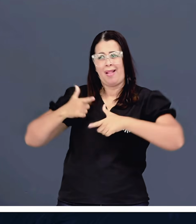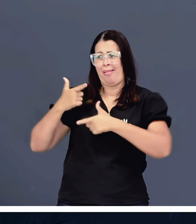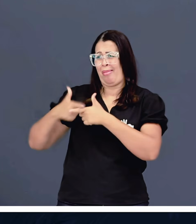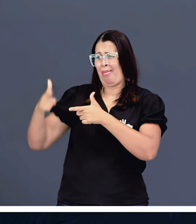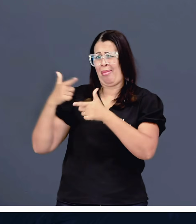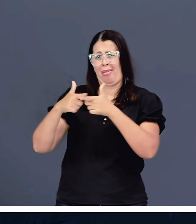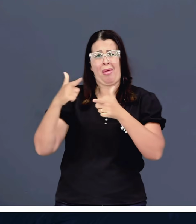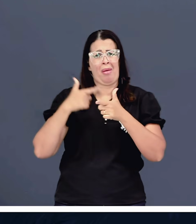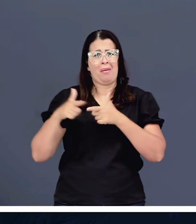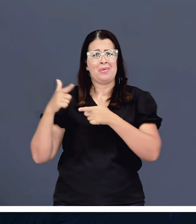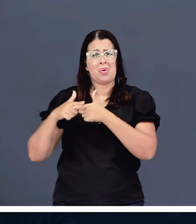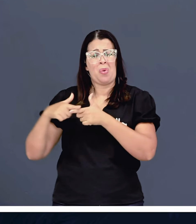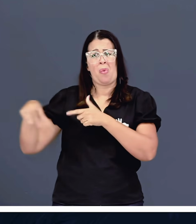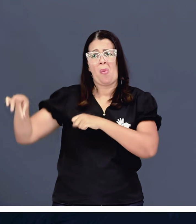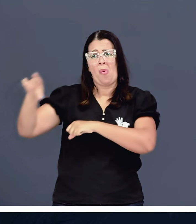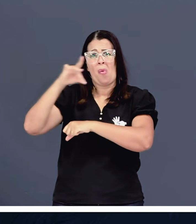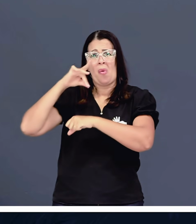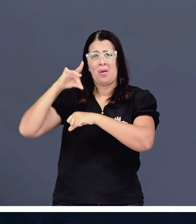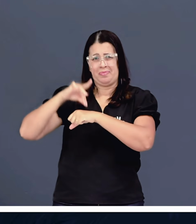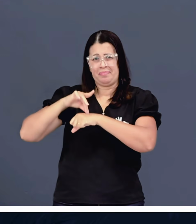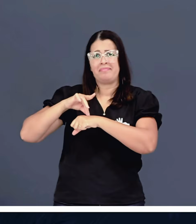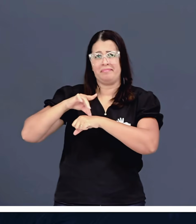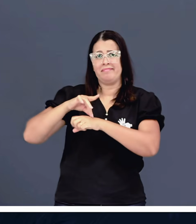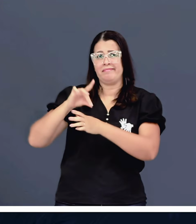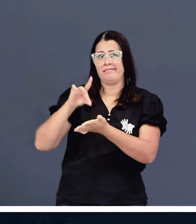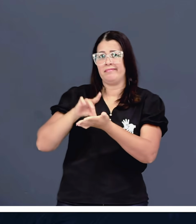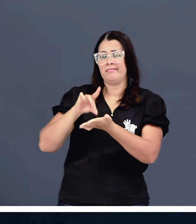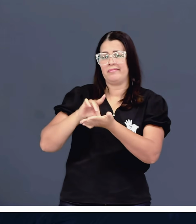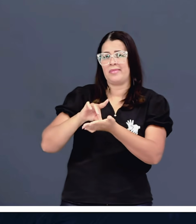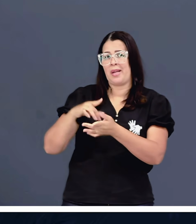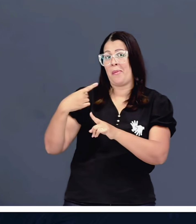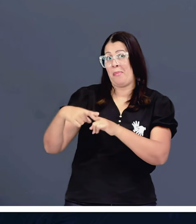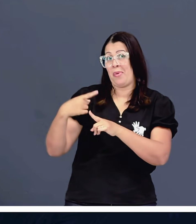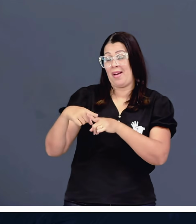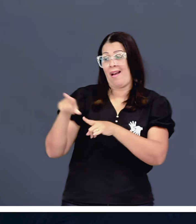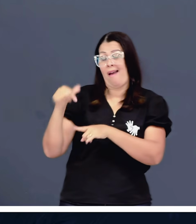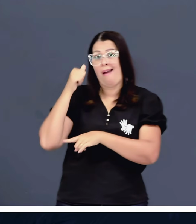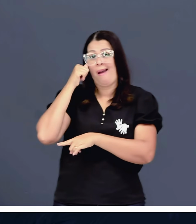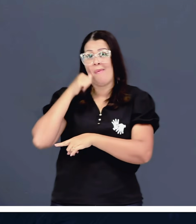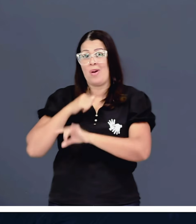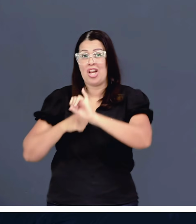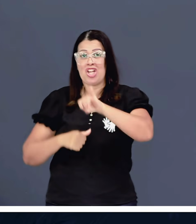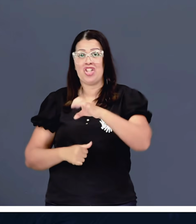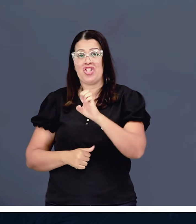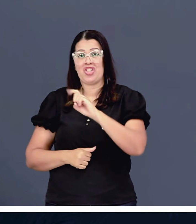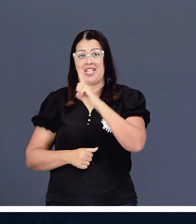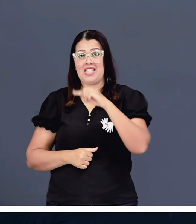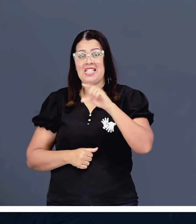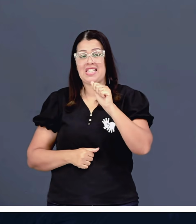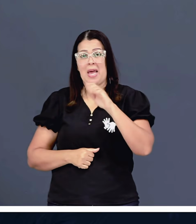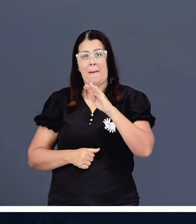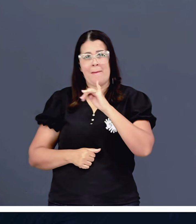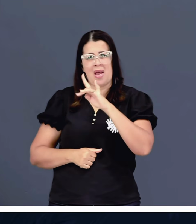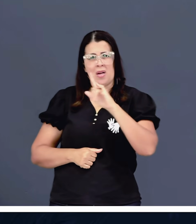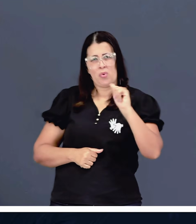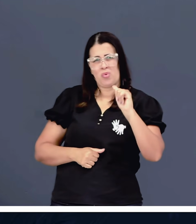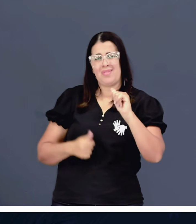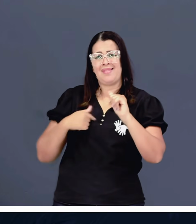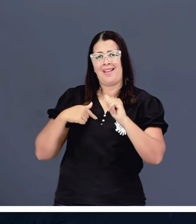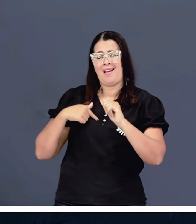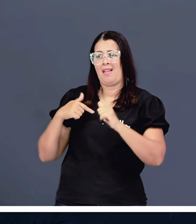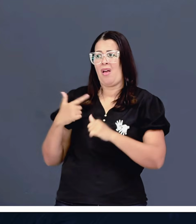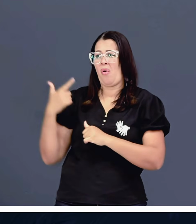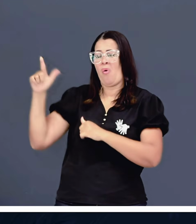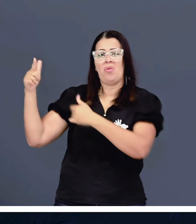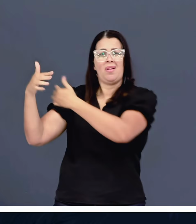problemas espirituais, obviamente, porque Jezabel tinha vindo da terra